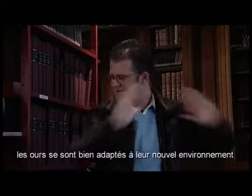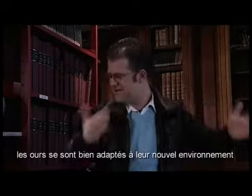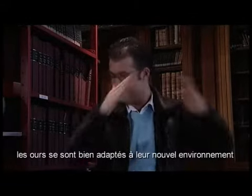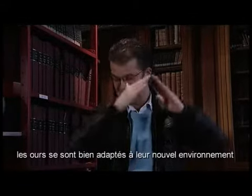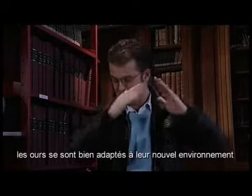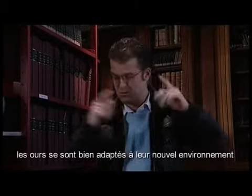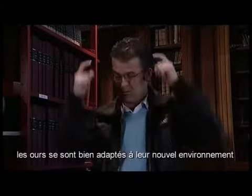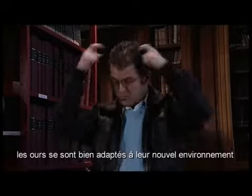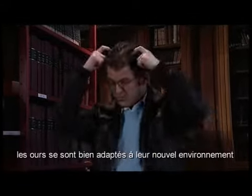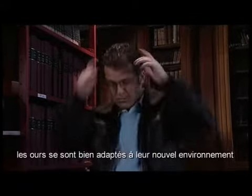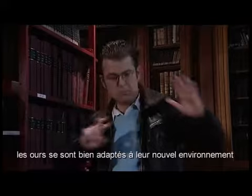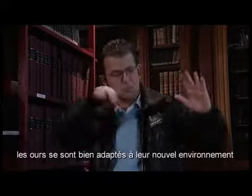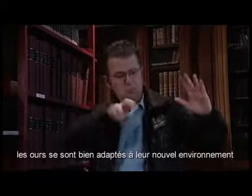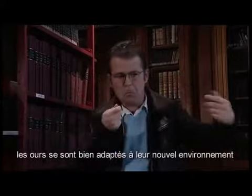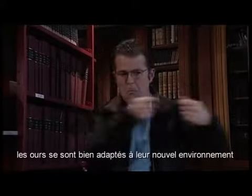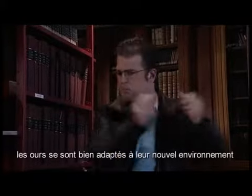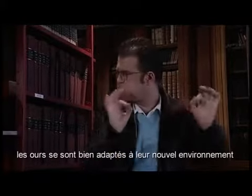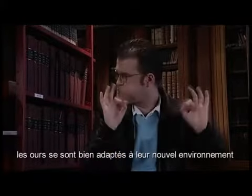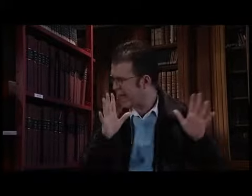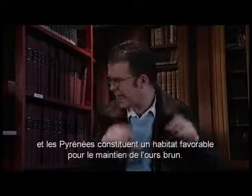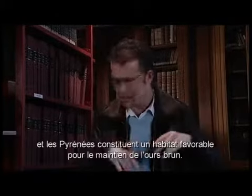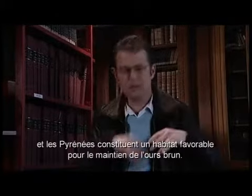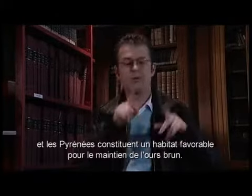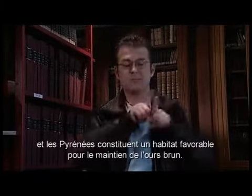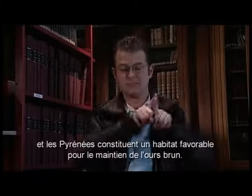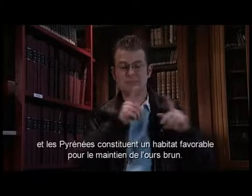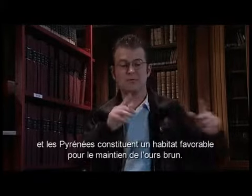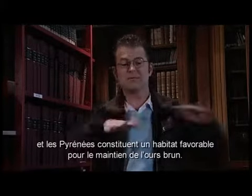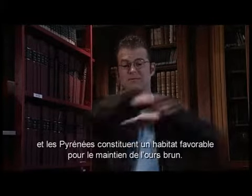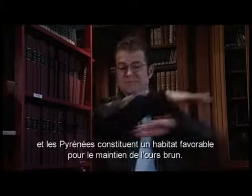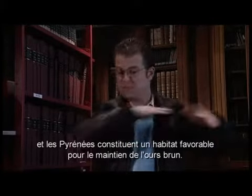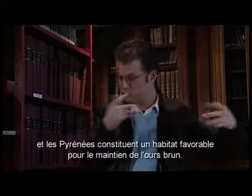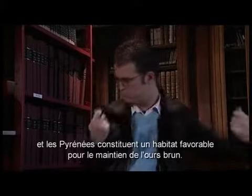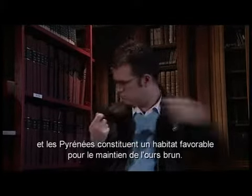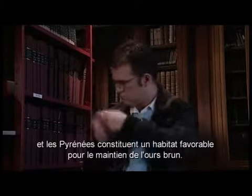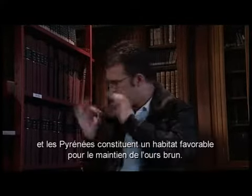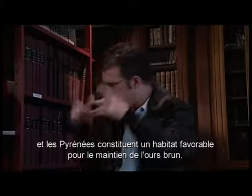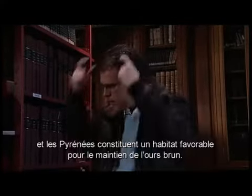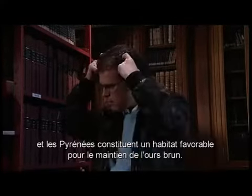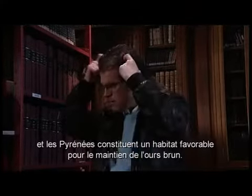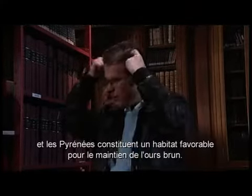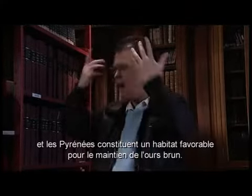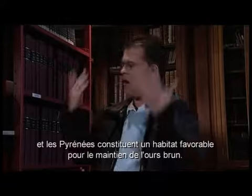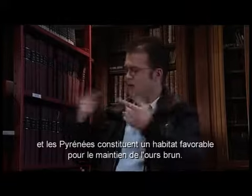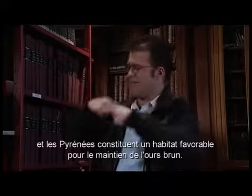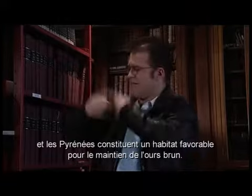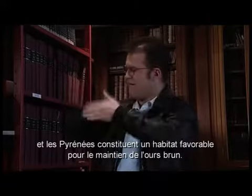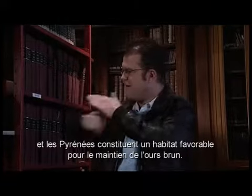se sont bien adaptés à leur nouvel environnement et les Pyrénées constituent un habitat favorable pour le maintien de l'ours